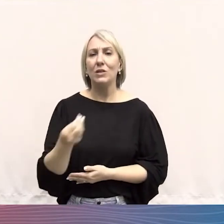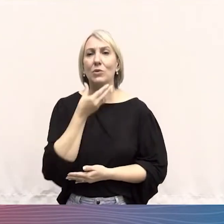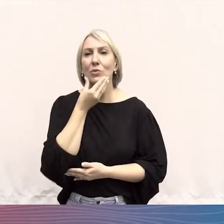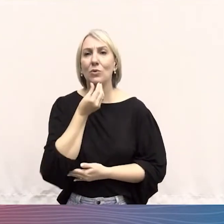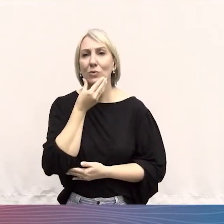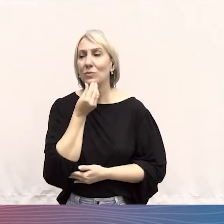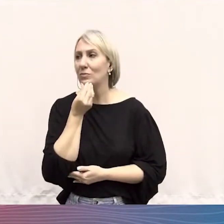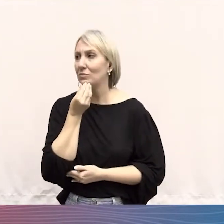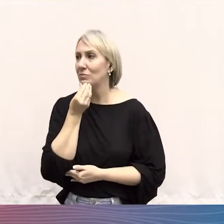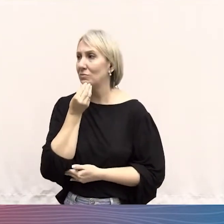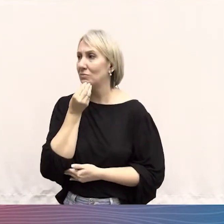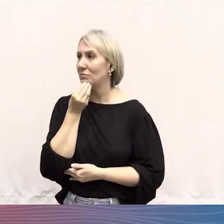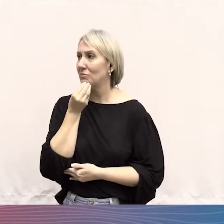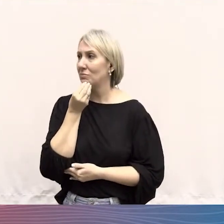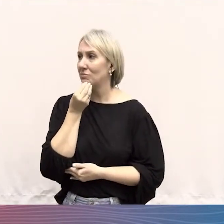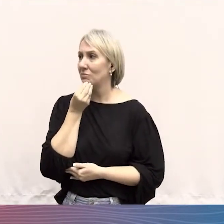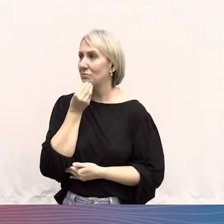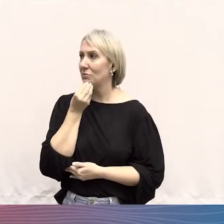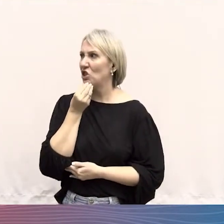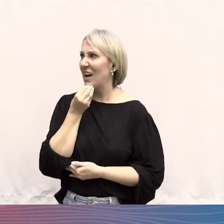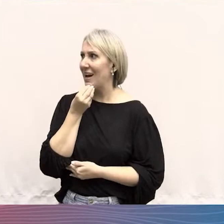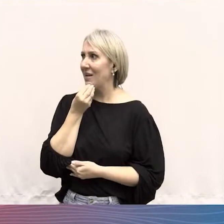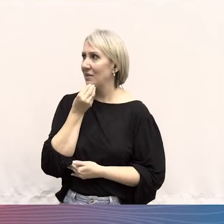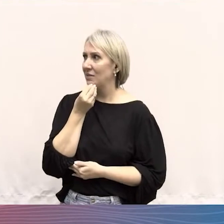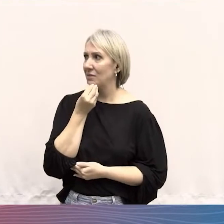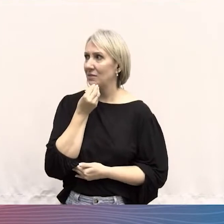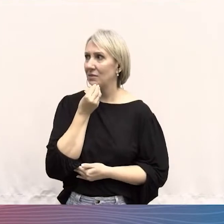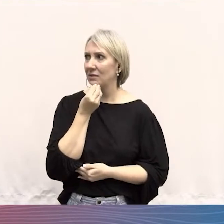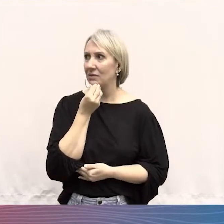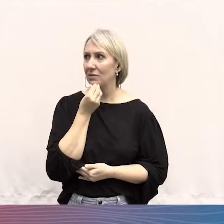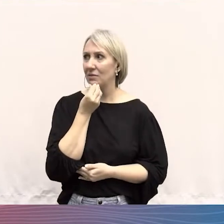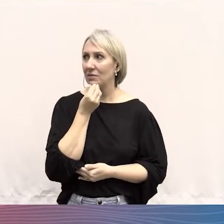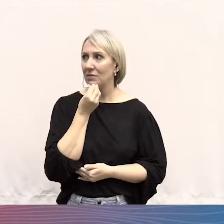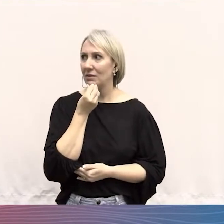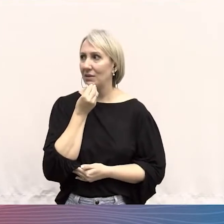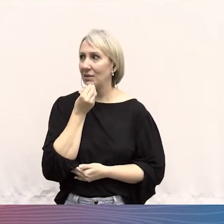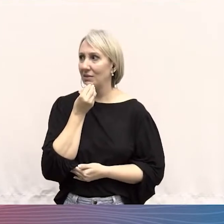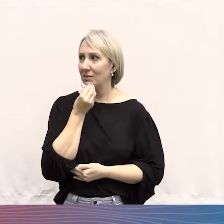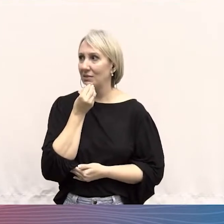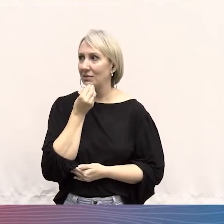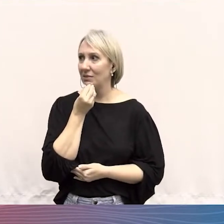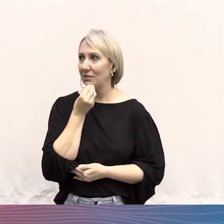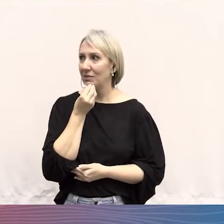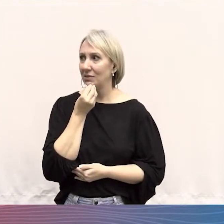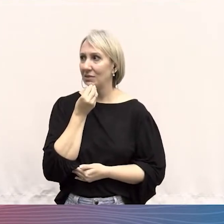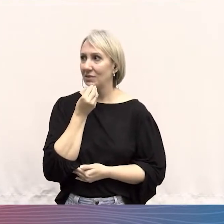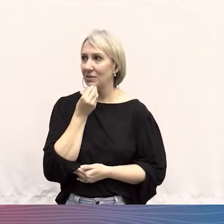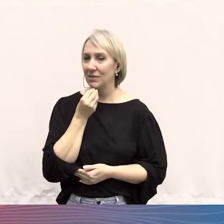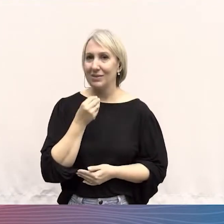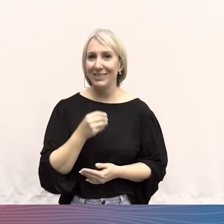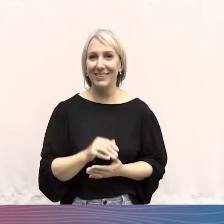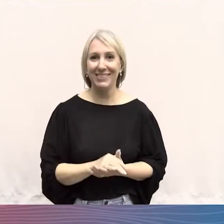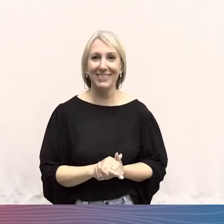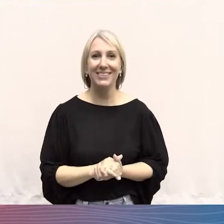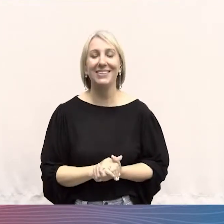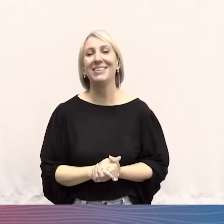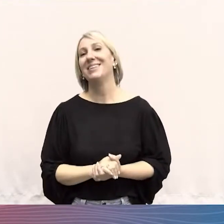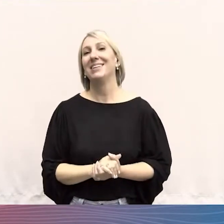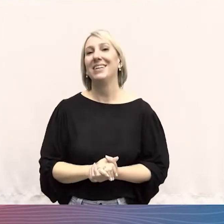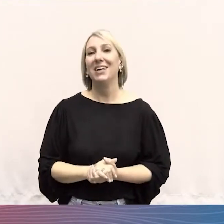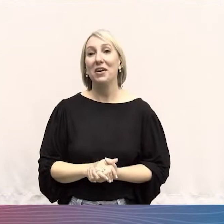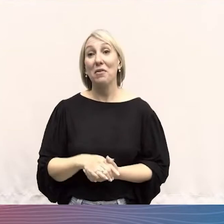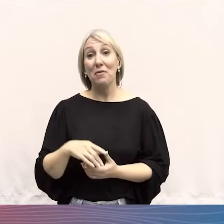varão? É um coletivo de vencedores. Vamos